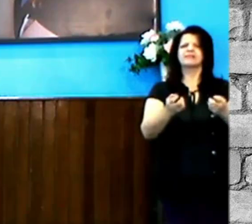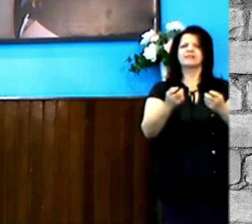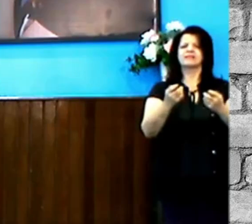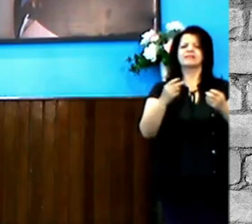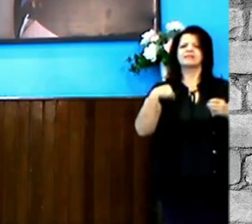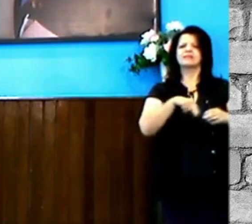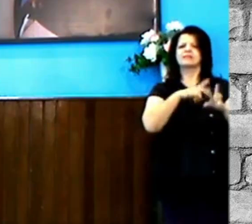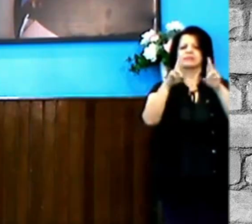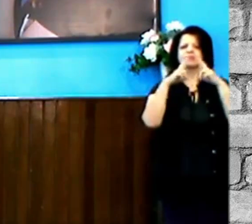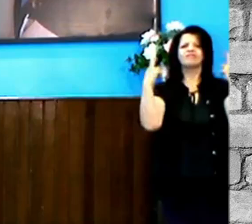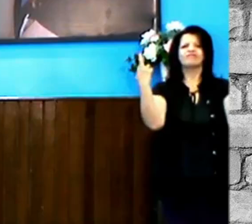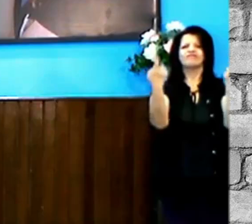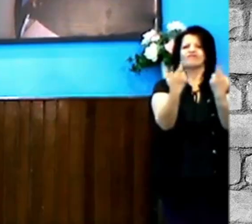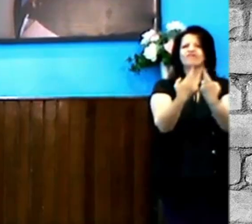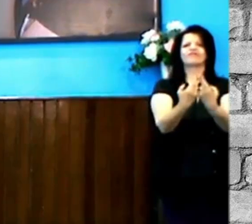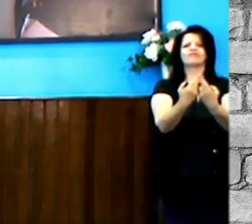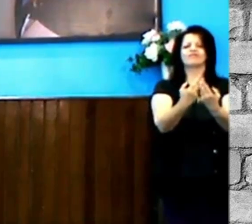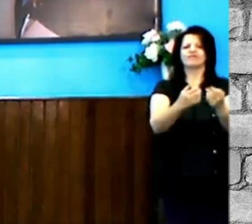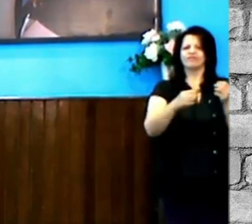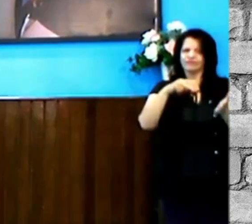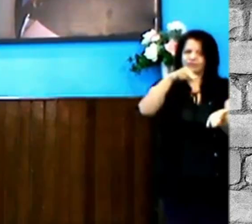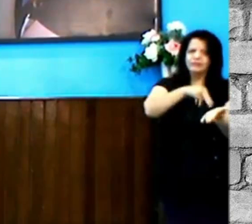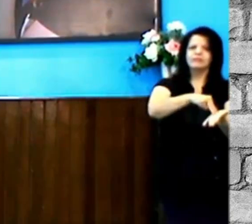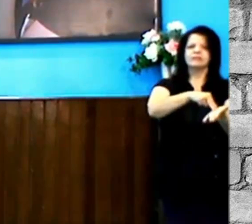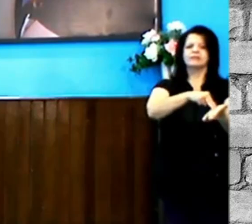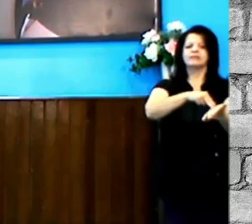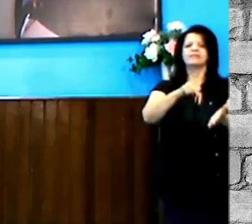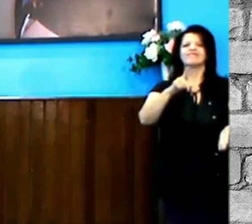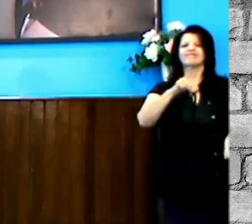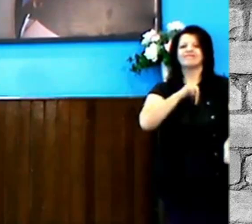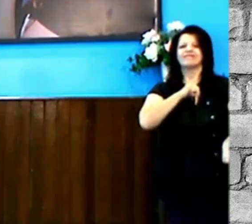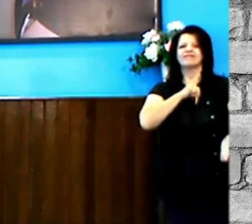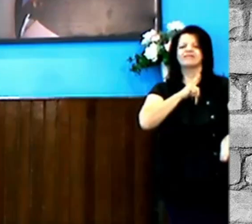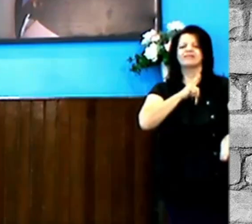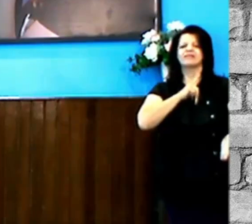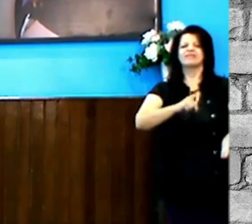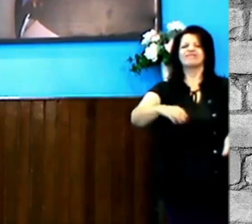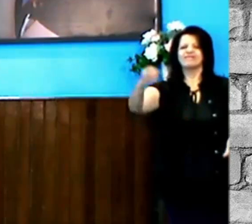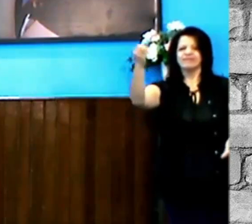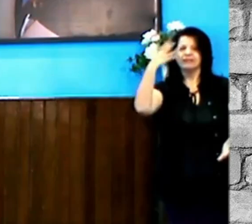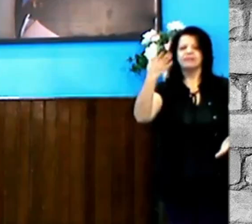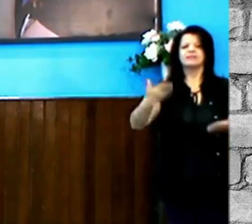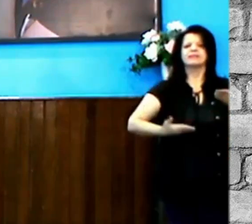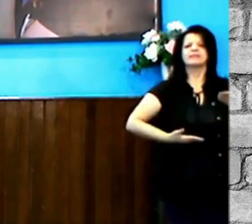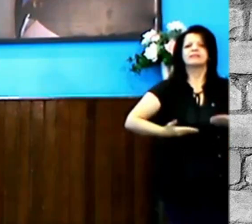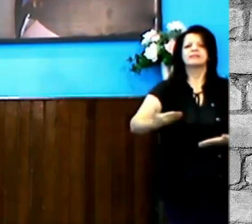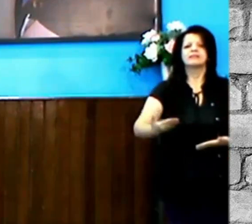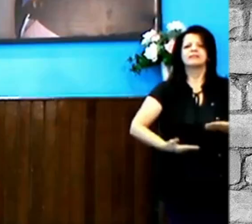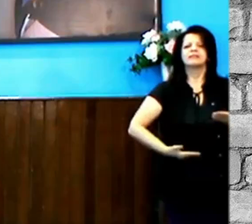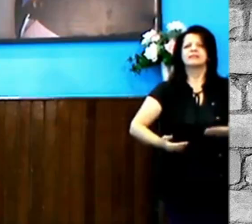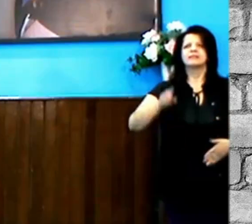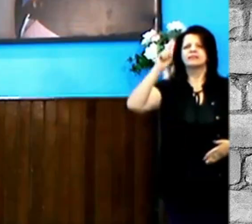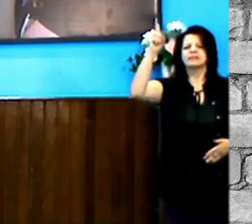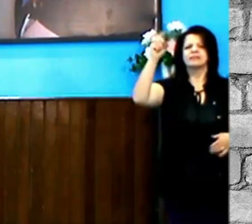inabalável, retenhamos a graça, pela qual sirvamos a Deus com